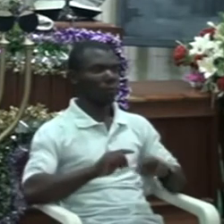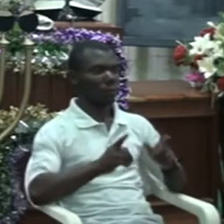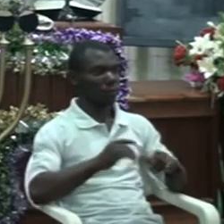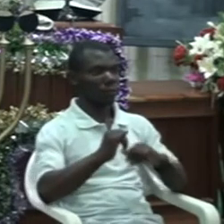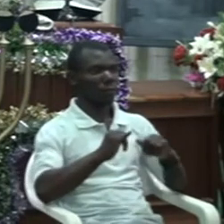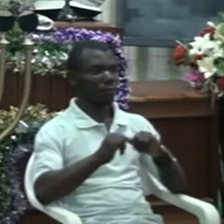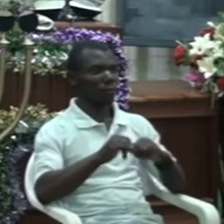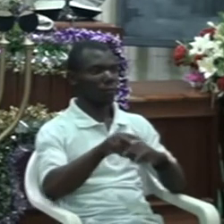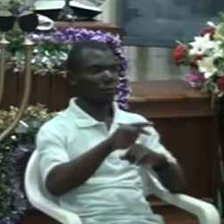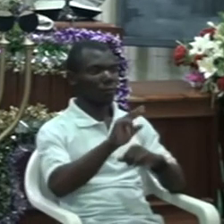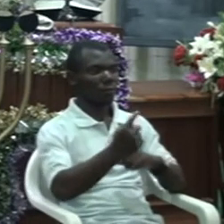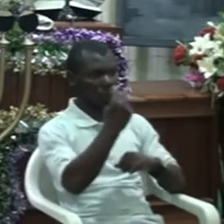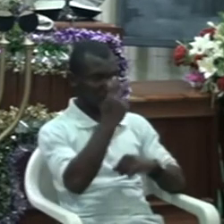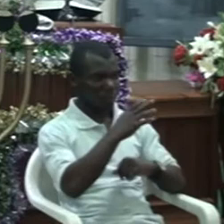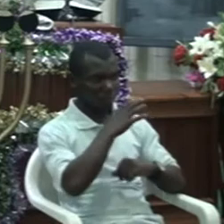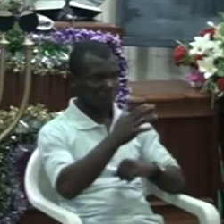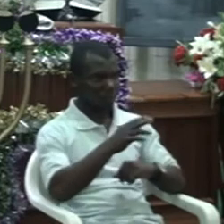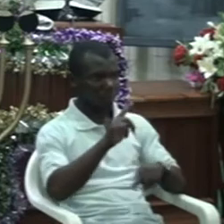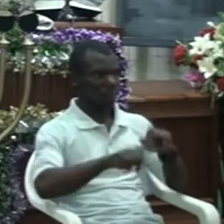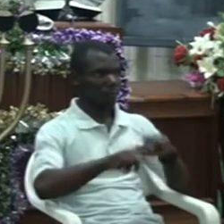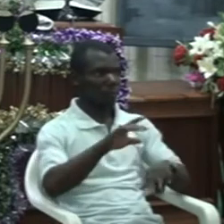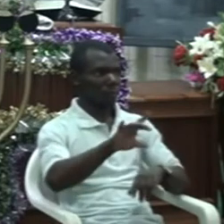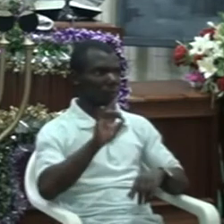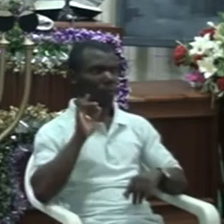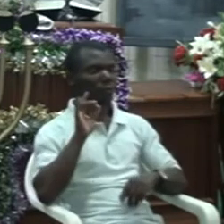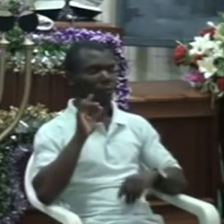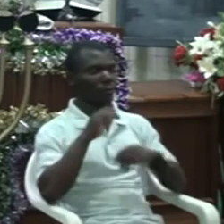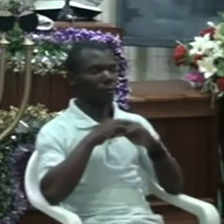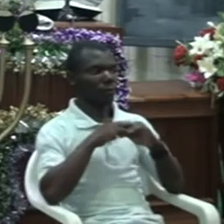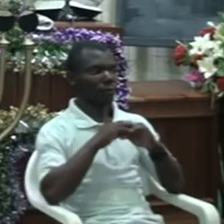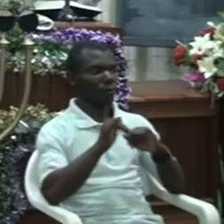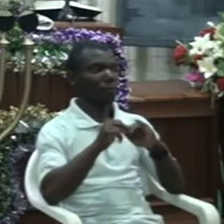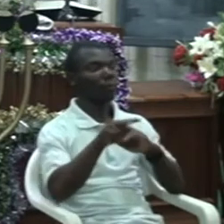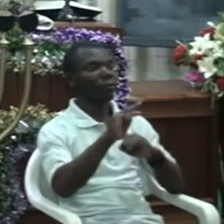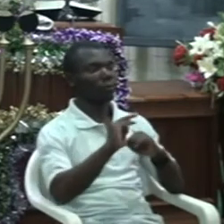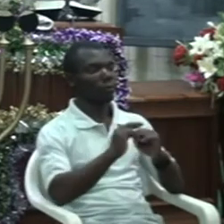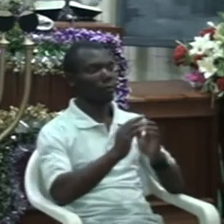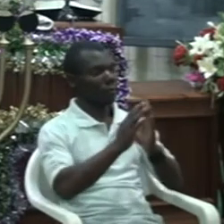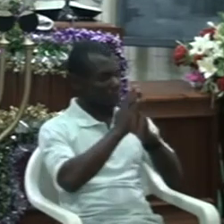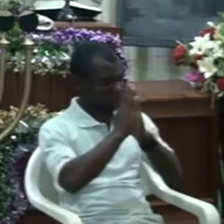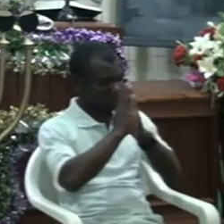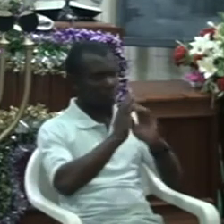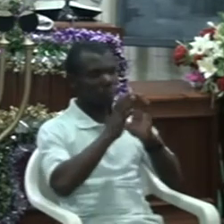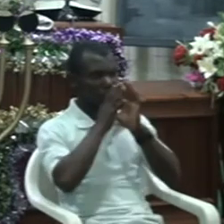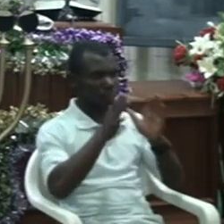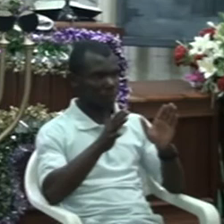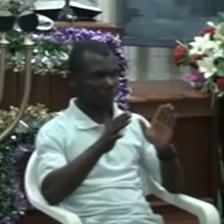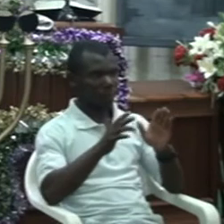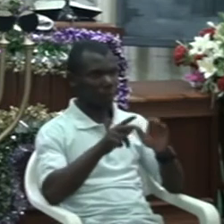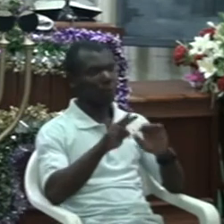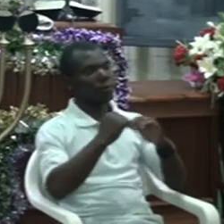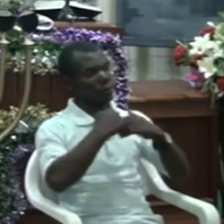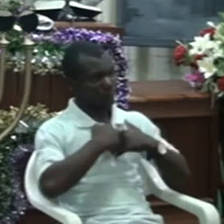Lakini kama usiponiona, hutalipata. Kama ukeshi, si tu ne veilles pas.